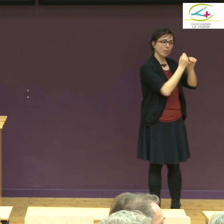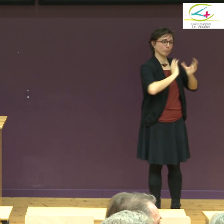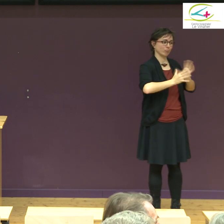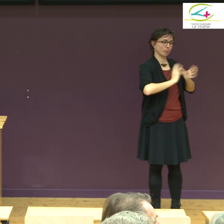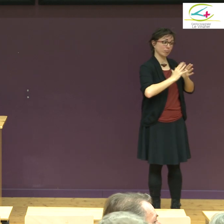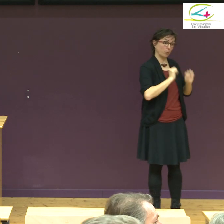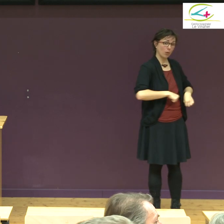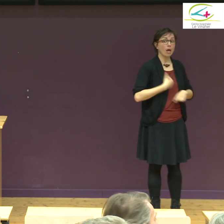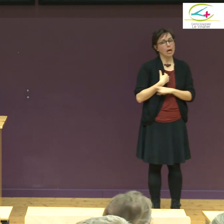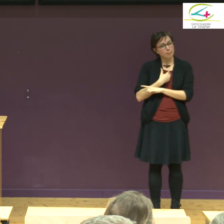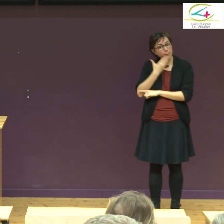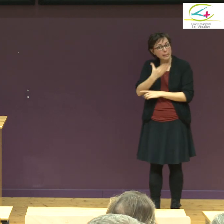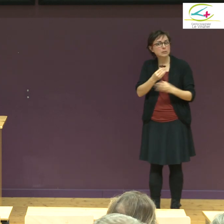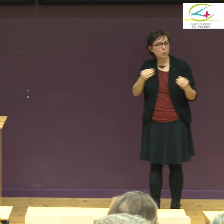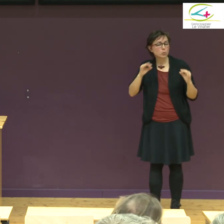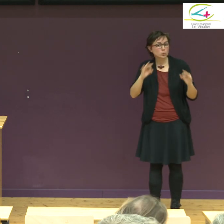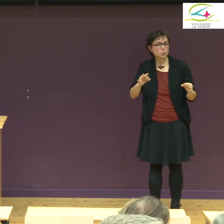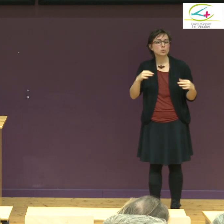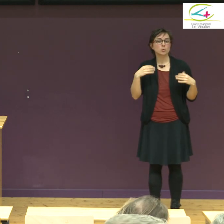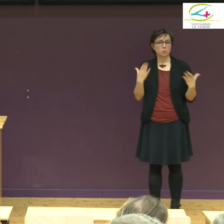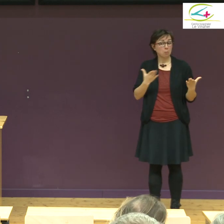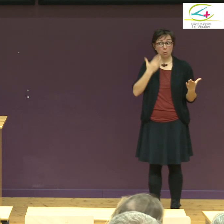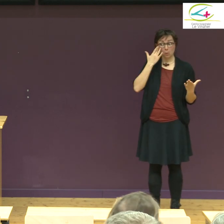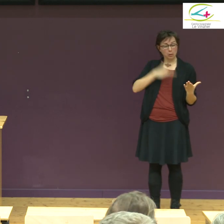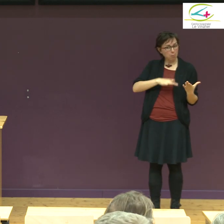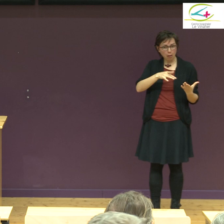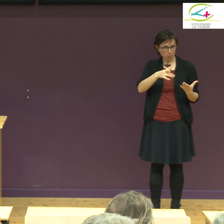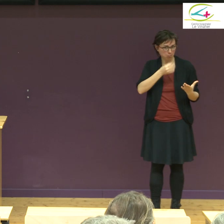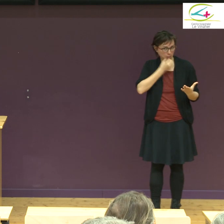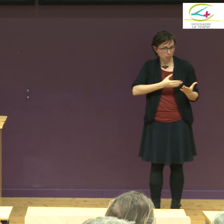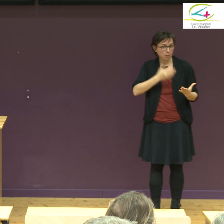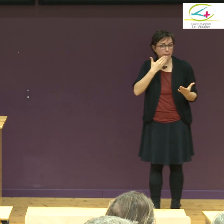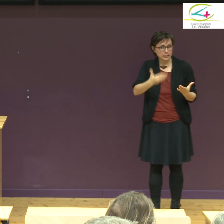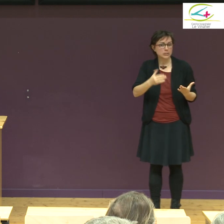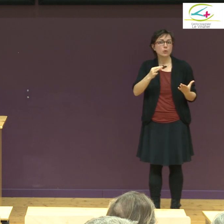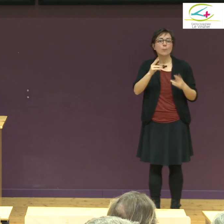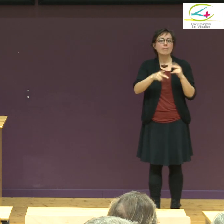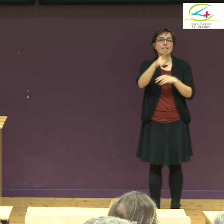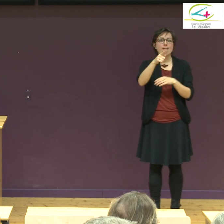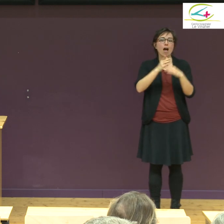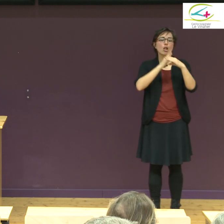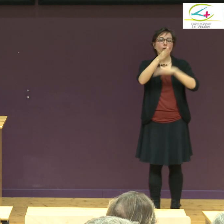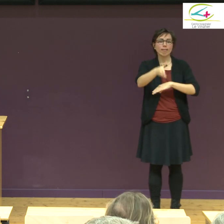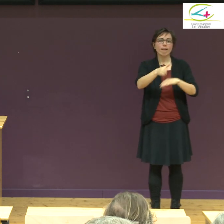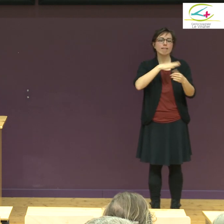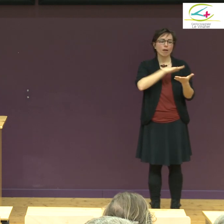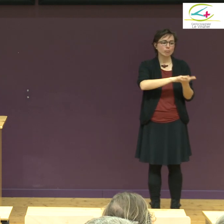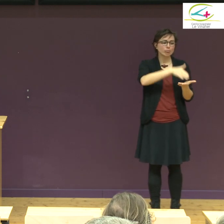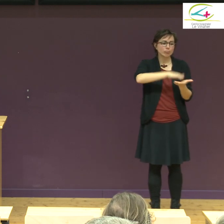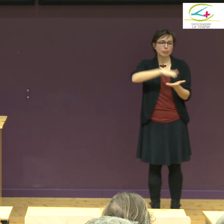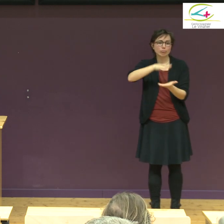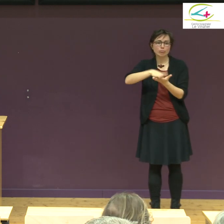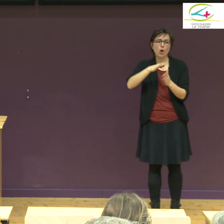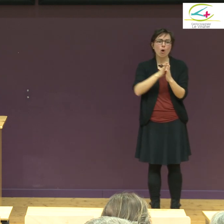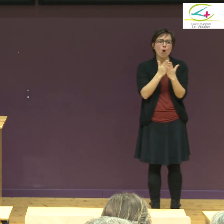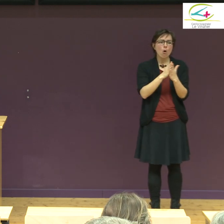personnes entendent le téléphoner, pour les personnes qui utilisent un échange par le temps. Vous avez peut-être vu, merci beaucoup, effectivement, on ne connaissait pas cette structure, vous avez peut-être vu rentrer et distribuer des types. Les répertoires